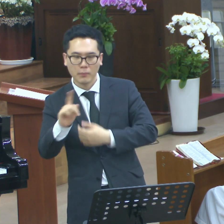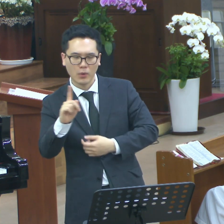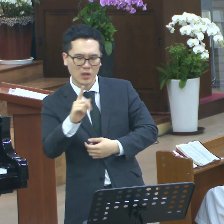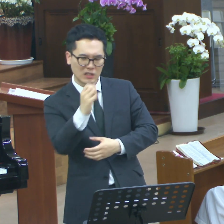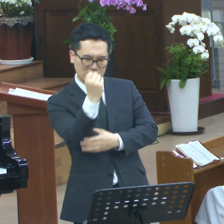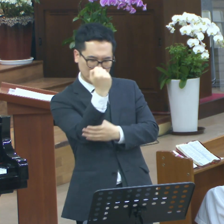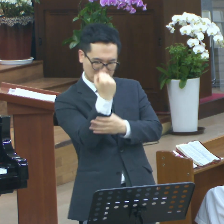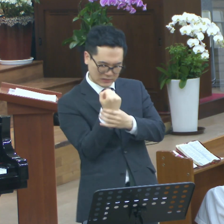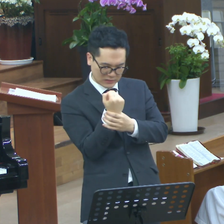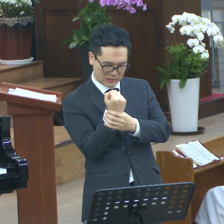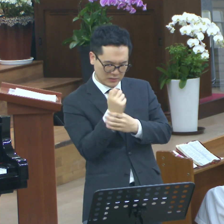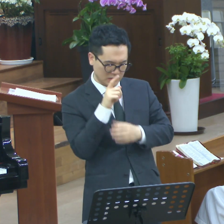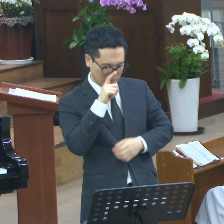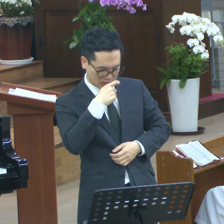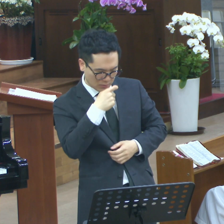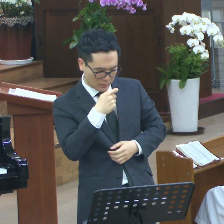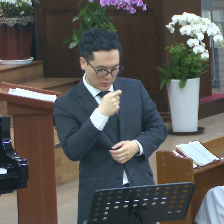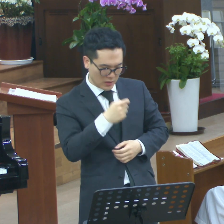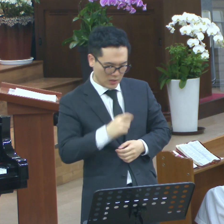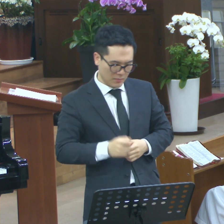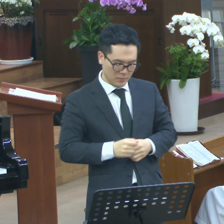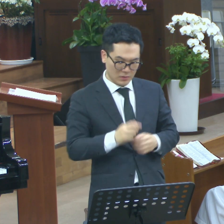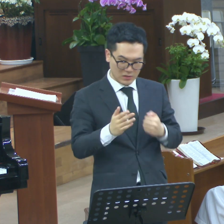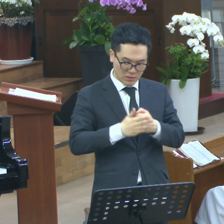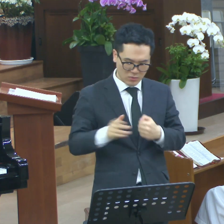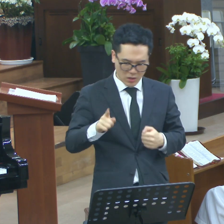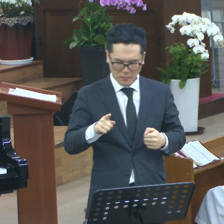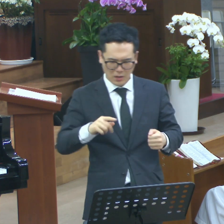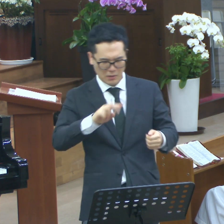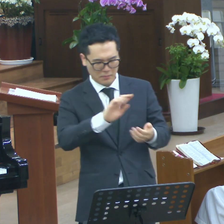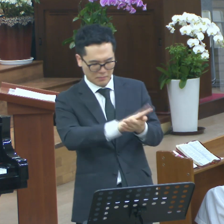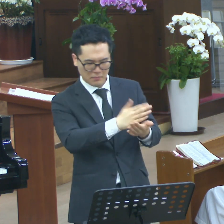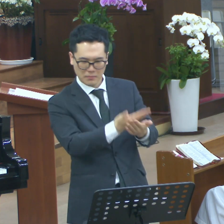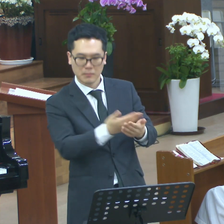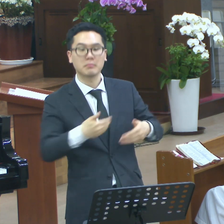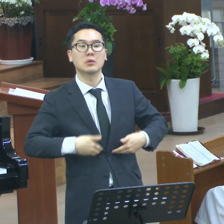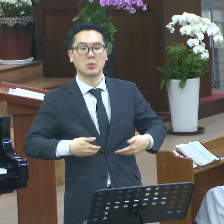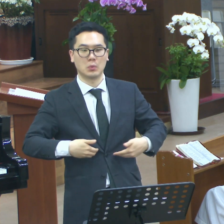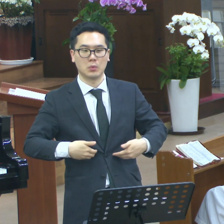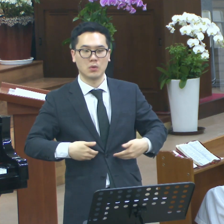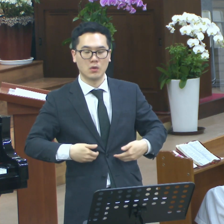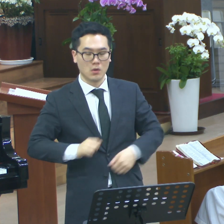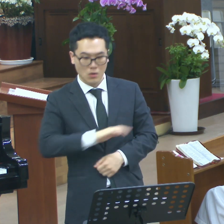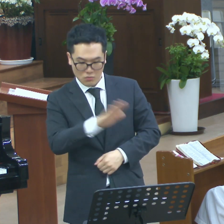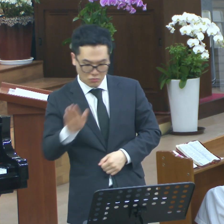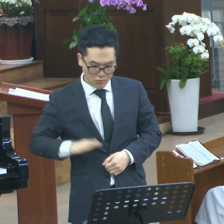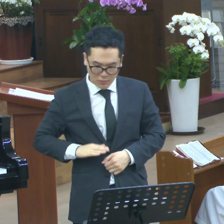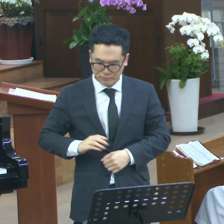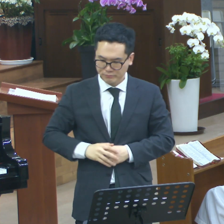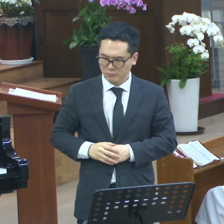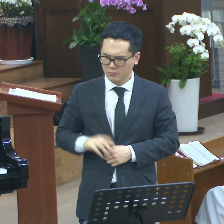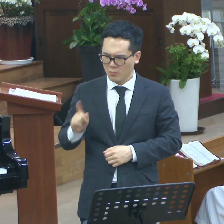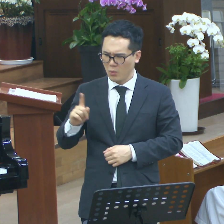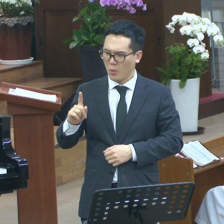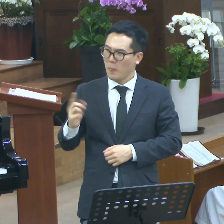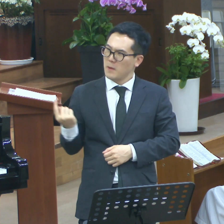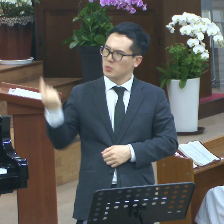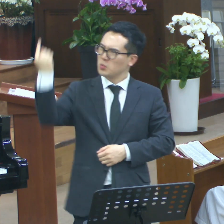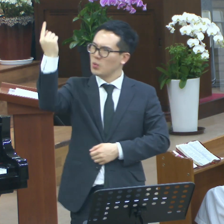해요. 리더십을 점점 리더십이 올라가는 건 좋은데 복잡한 문제가 많아요. 국회의원 됐다고